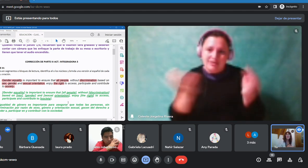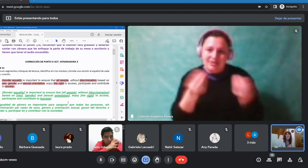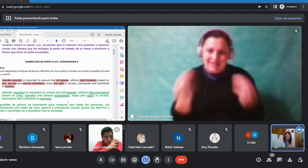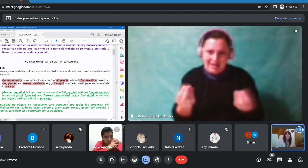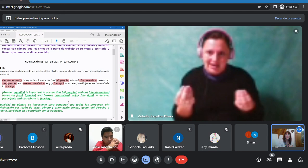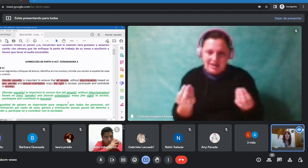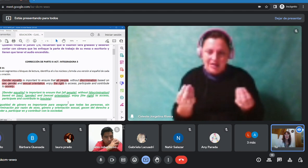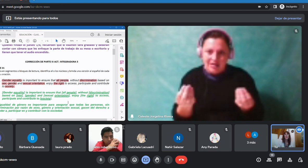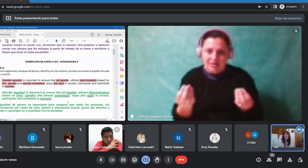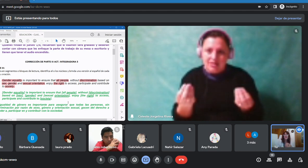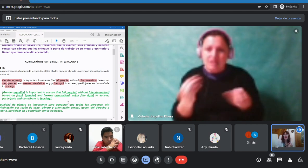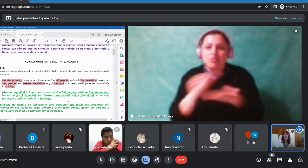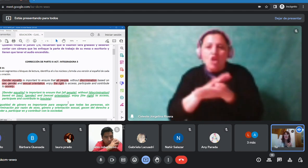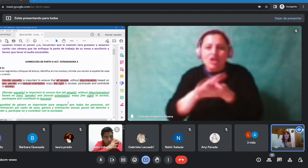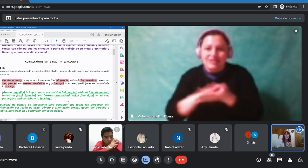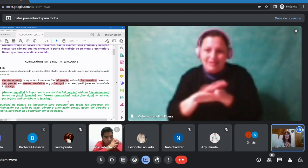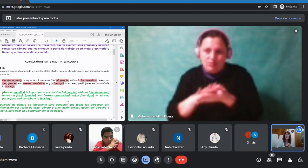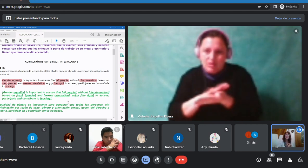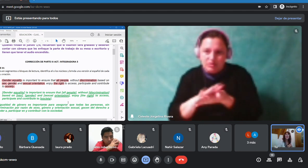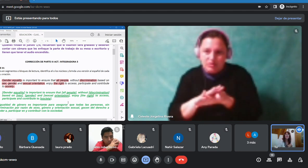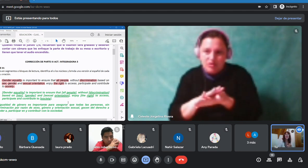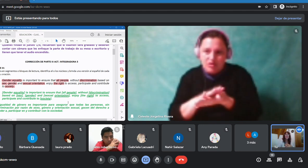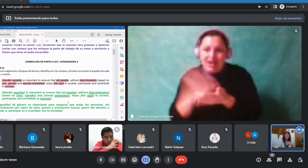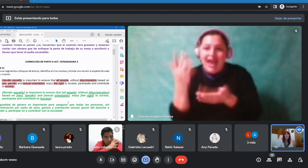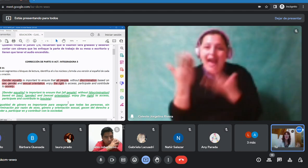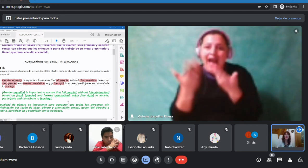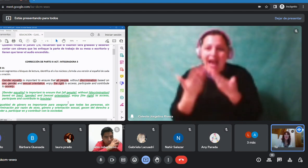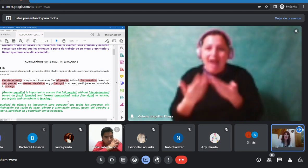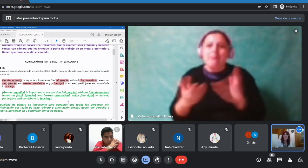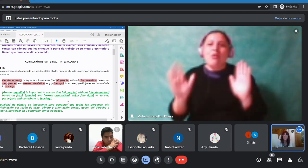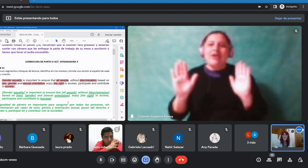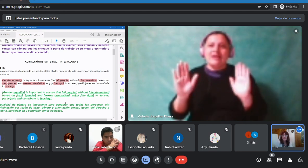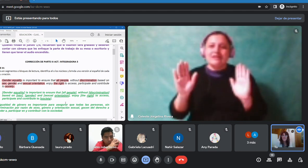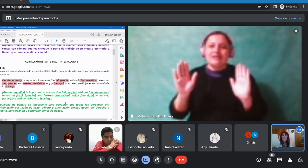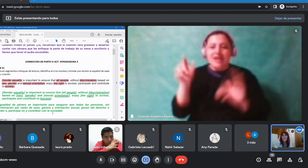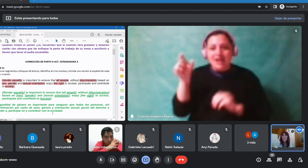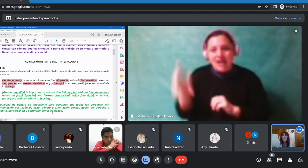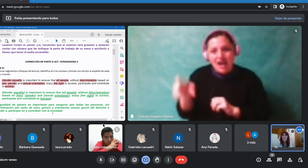esta situación es cuando los adjetivos están ligados a un sustantivo.